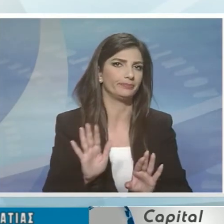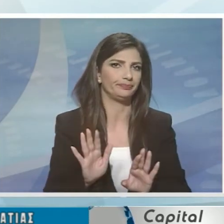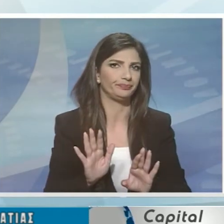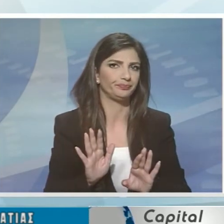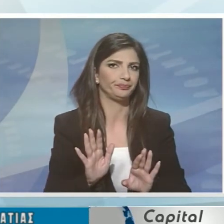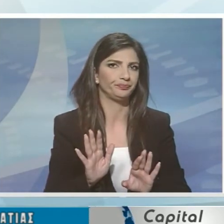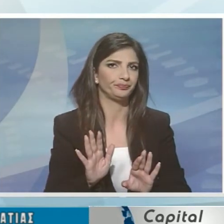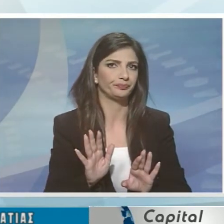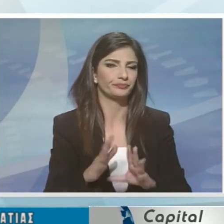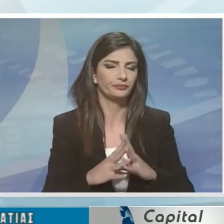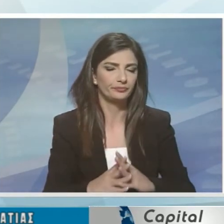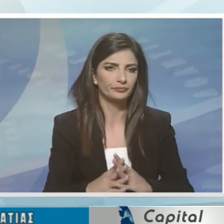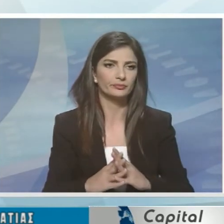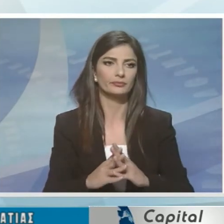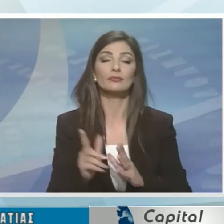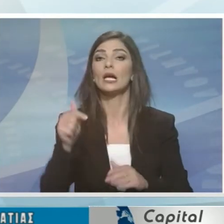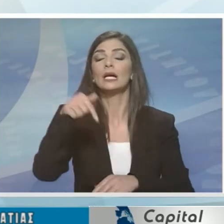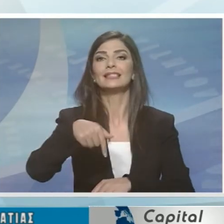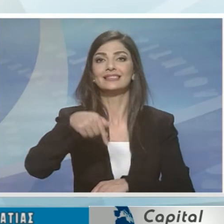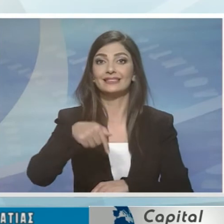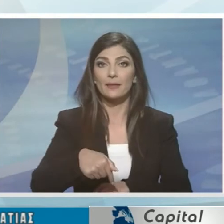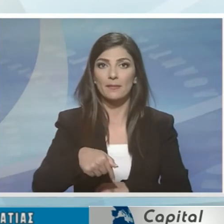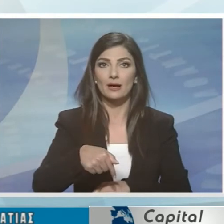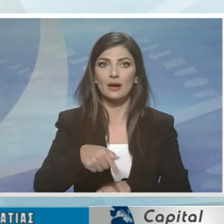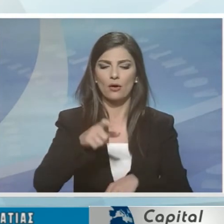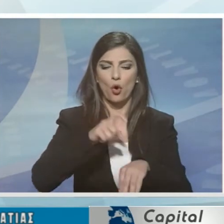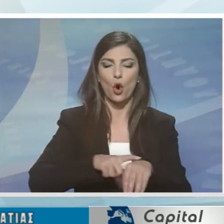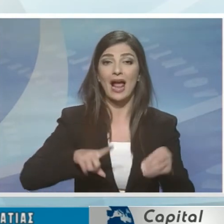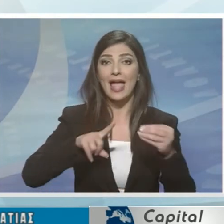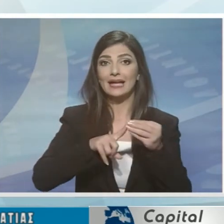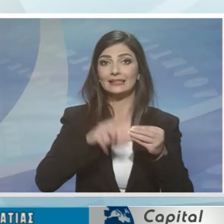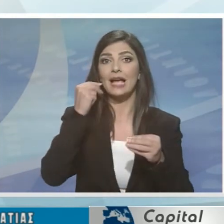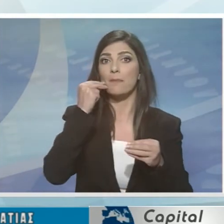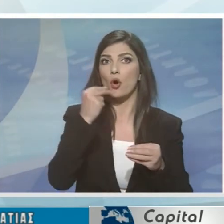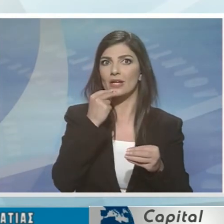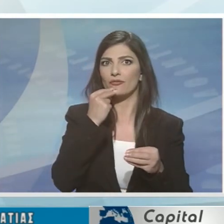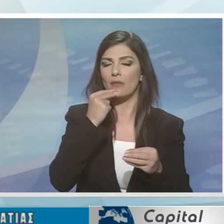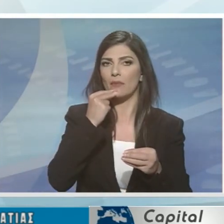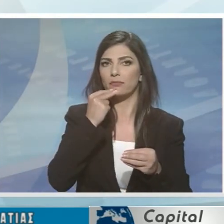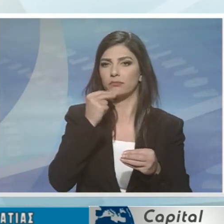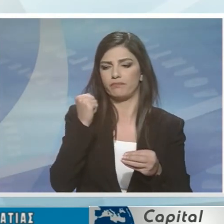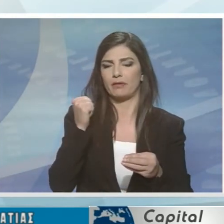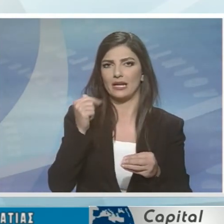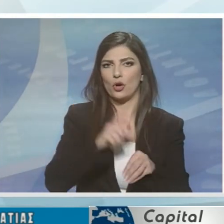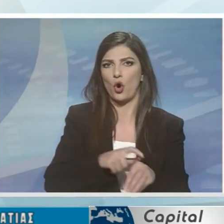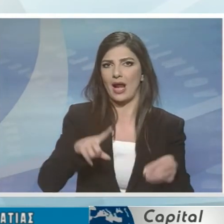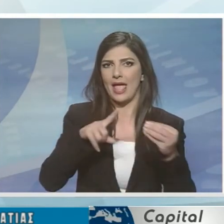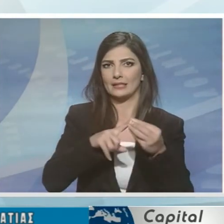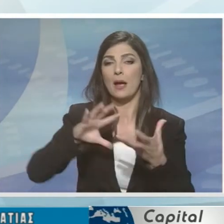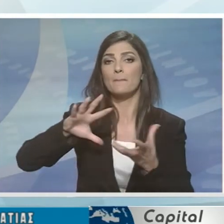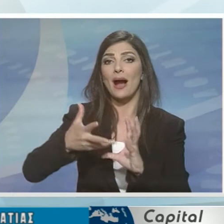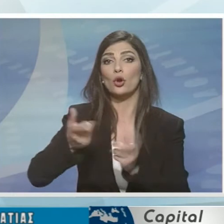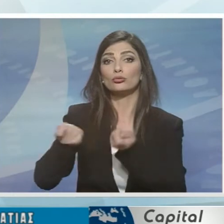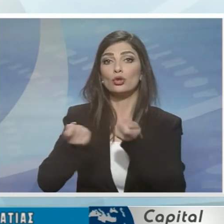Συμπατριώτησες, συμπατριώτες, σήμερα, στις 6 το απόγευμα, ο Παγκόσμιος Οργανισμός Υγείας ανακοίνωσε ότι η